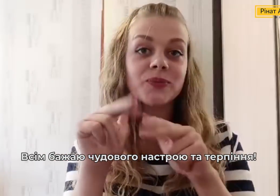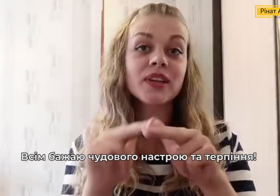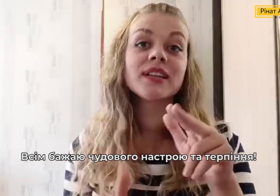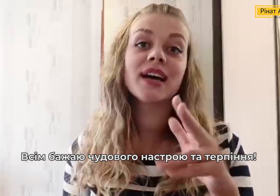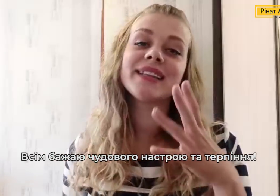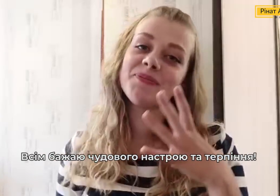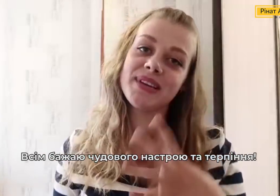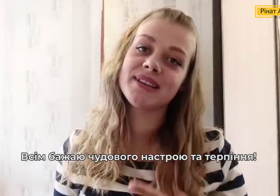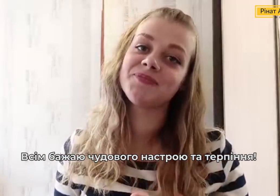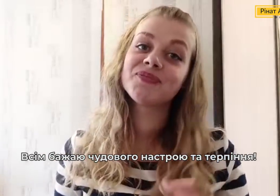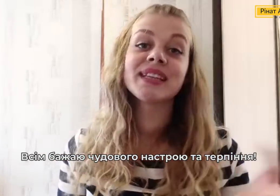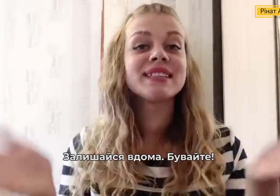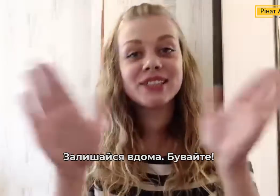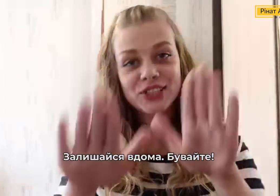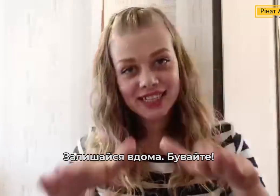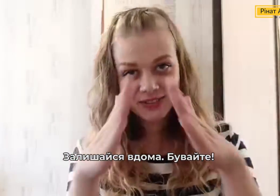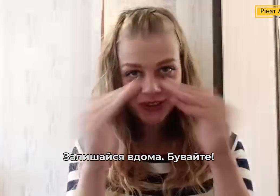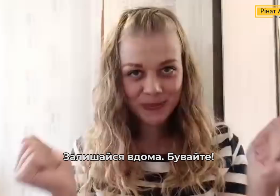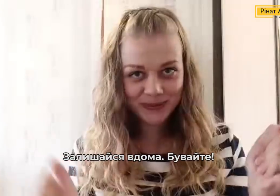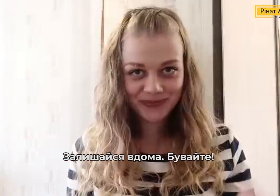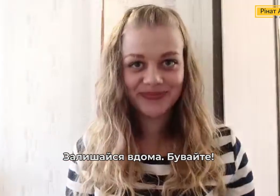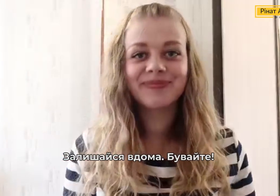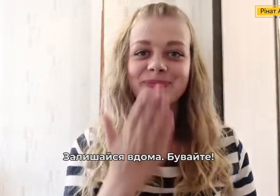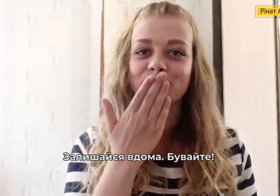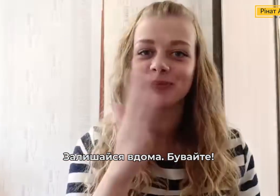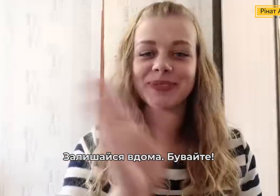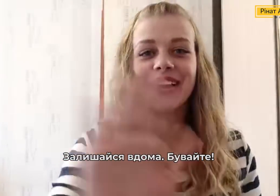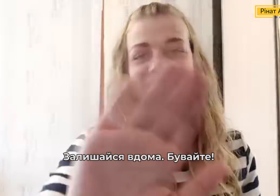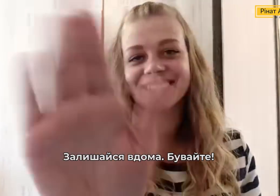настрою та терпіння. Залишайся вдома. Бувайте!